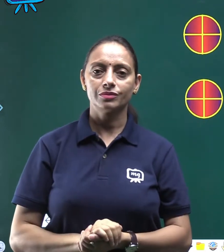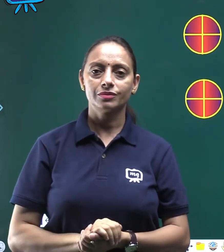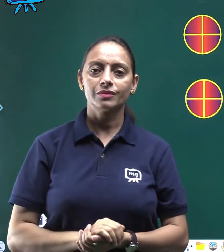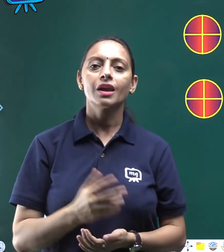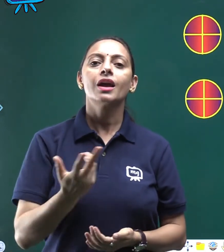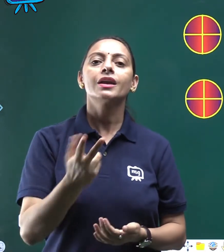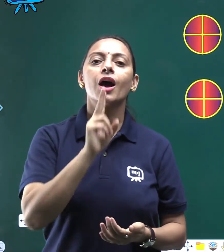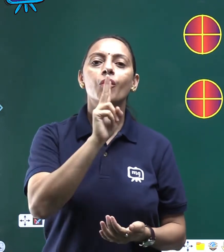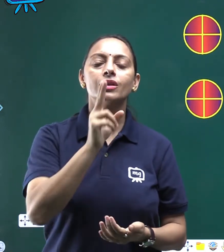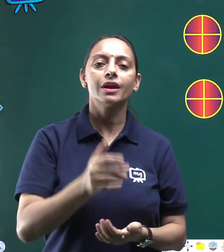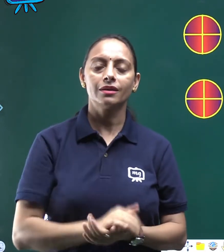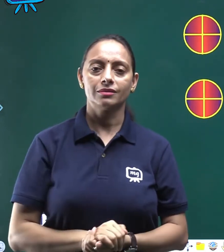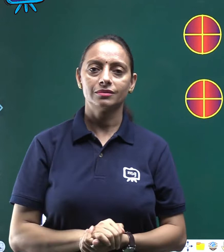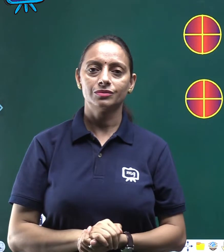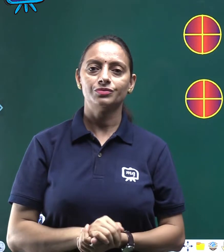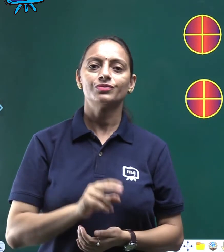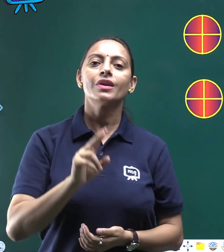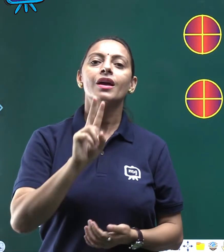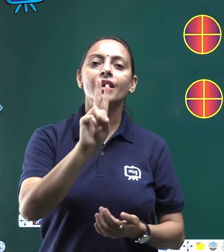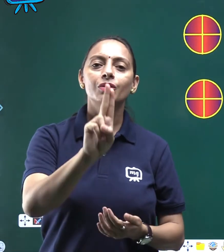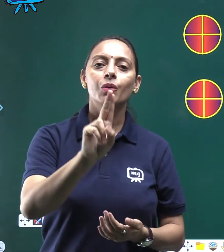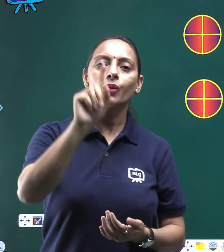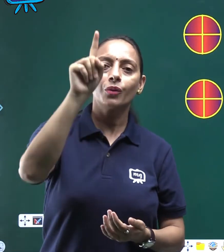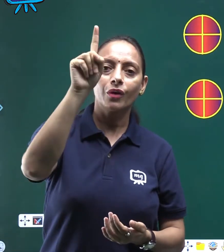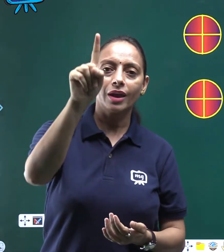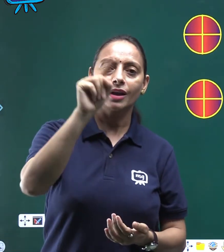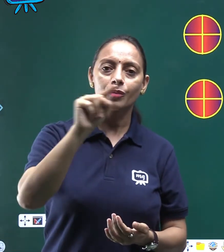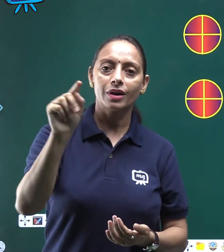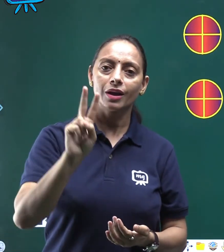इसको हम क्या बोलते हैं? ढाई।